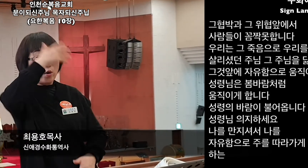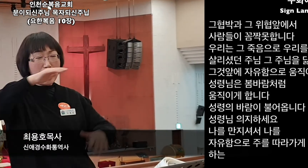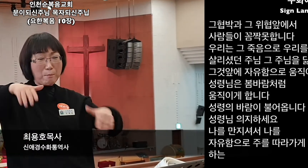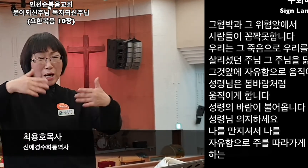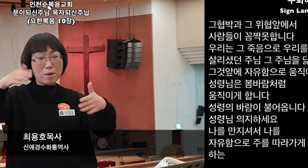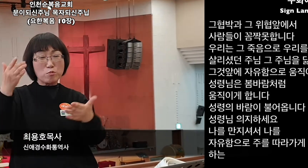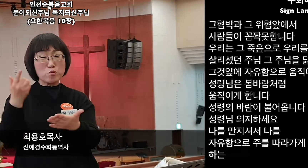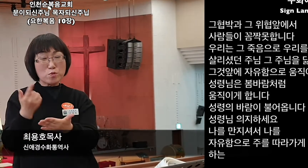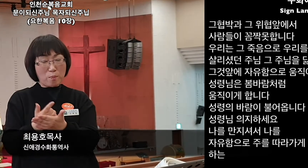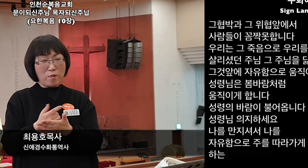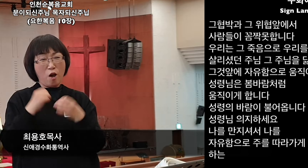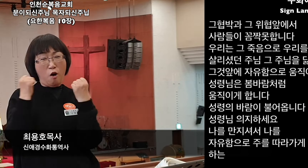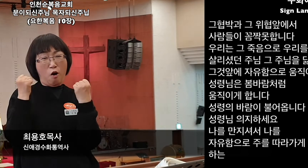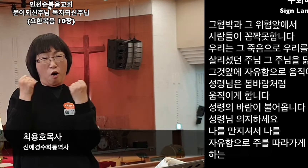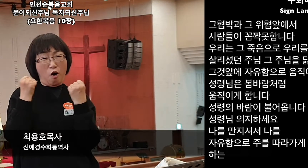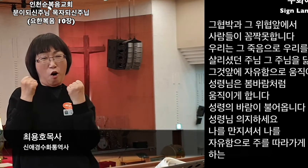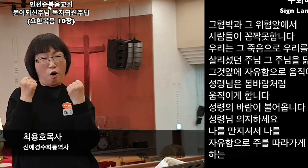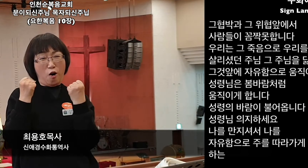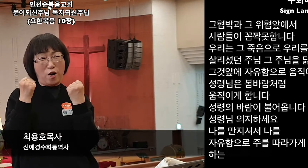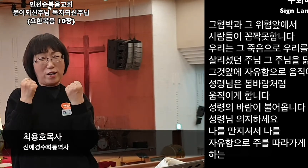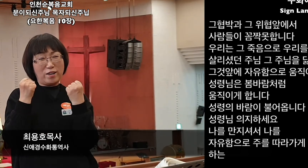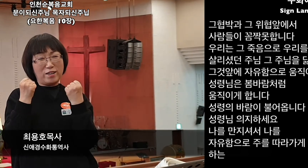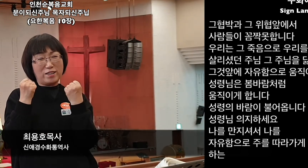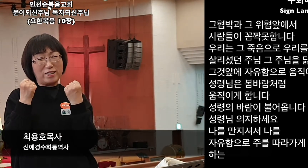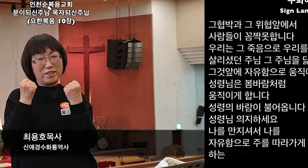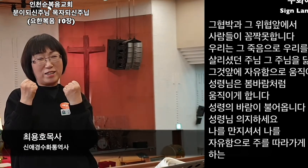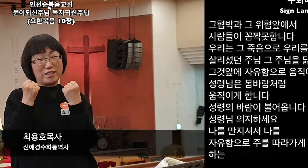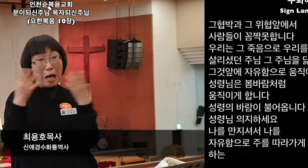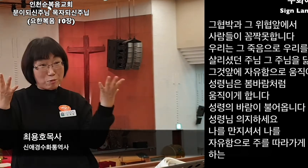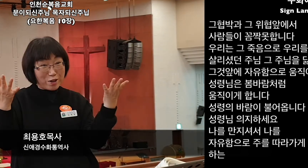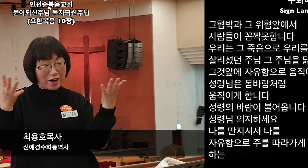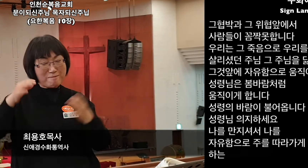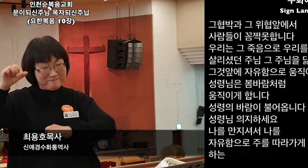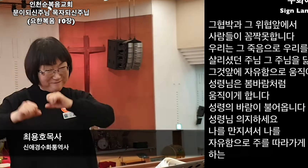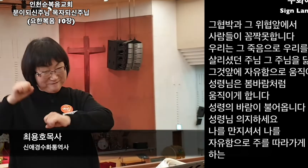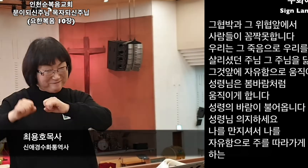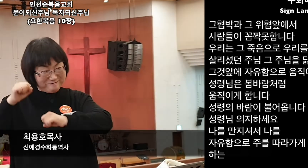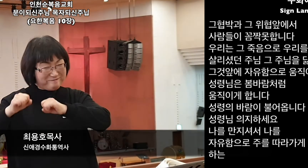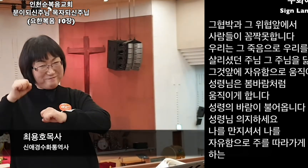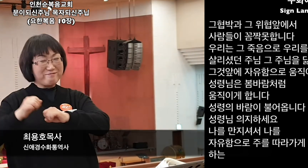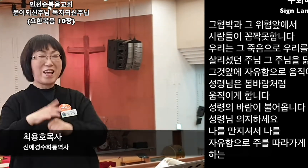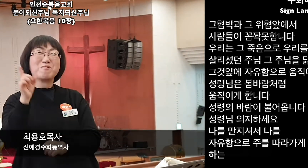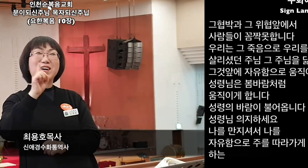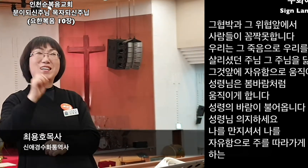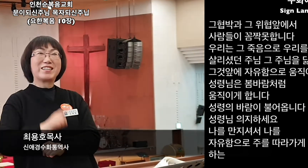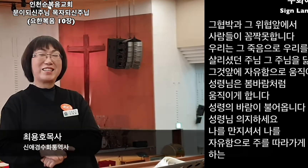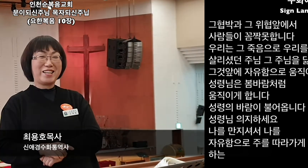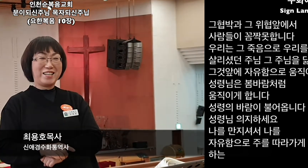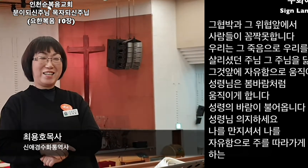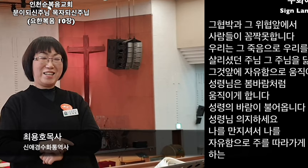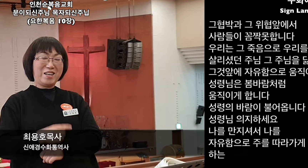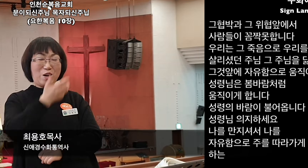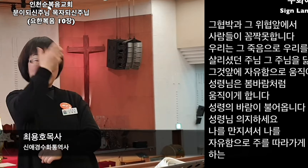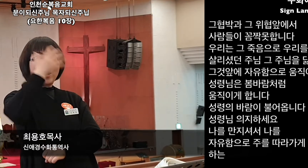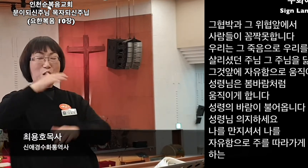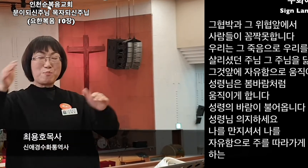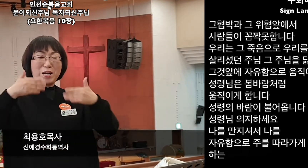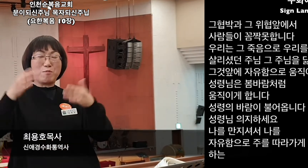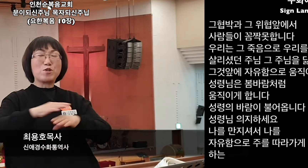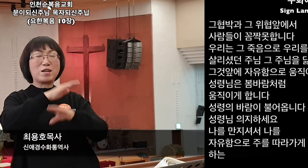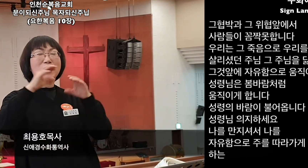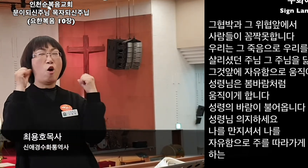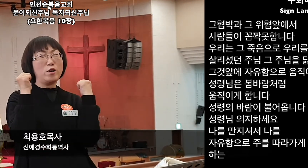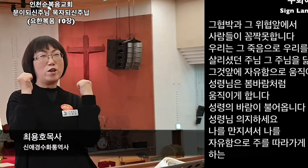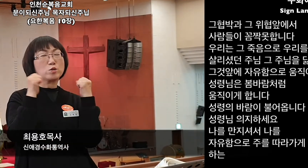봅니다. 뭐처럼? 얼음땡에 땡처럼 불어오셔요. 성령이 보면서 우리를 툭 치는 거예요. 그러면서 뭐라고 하셔요? 땡 그렇습니다. 땡